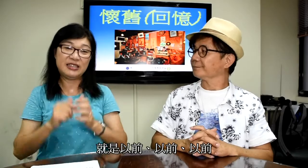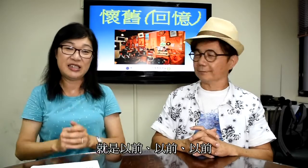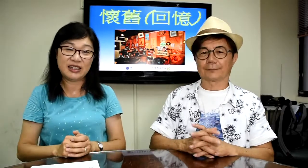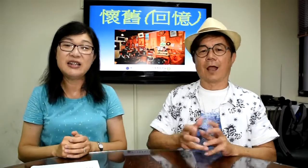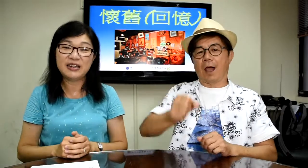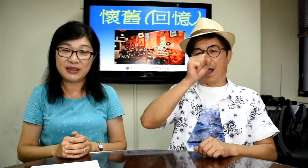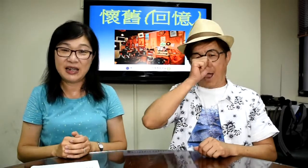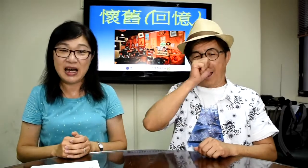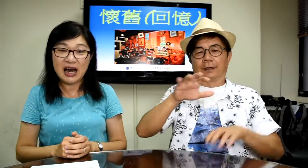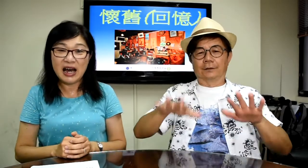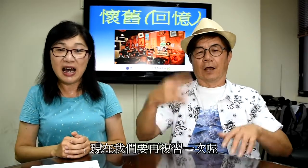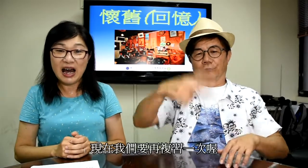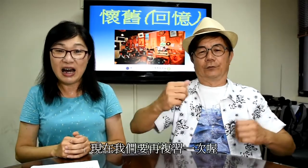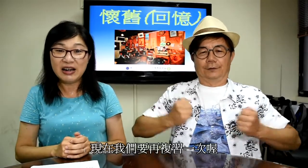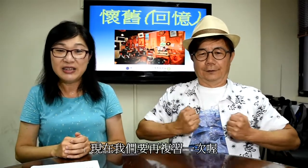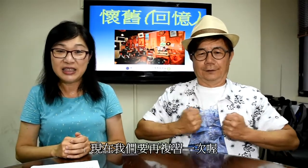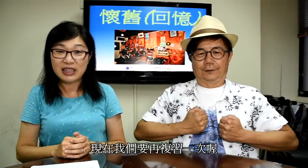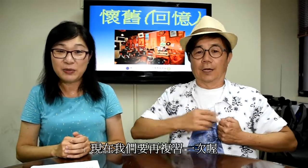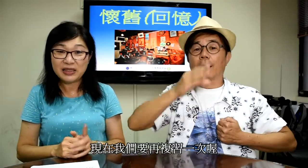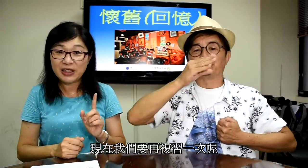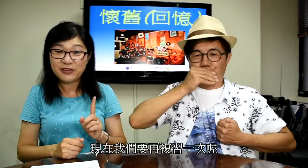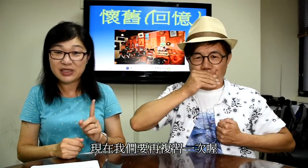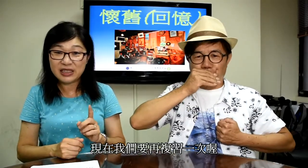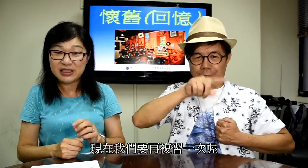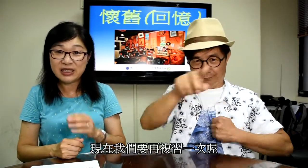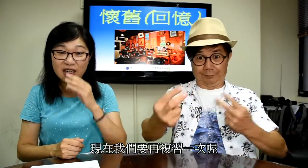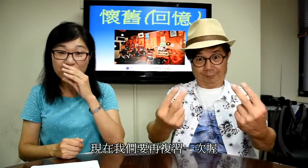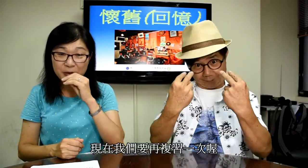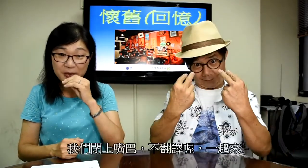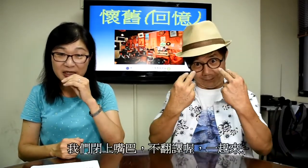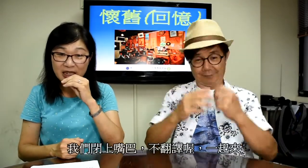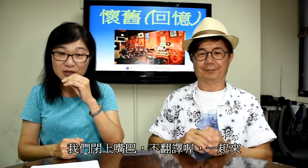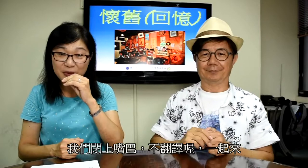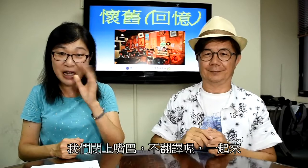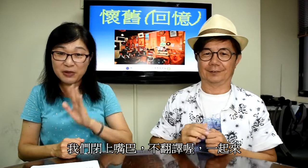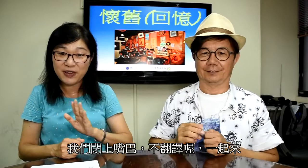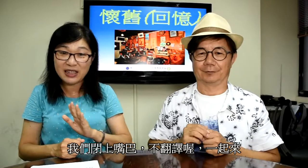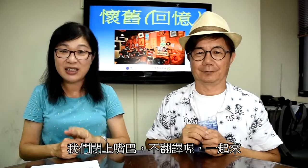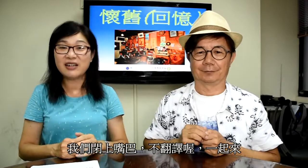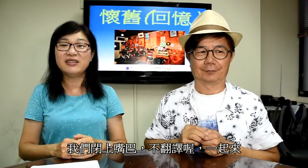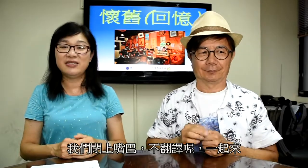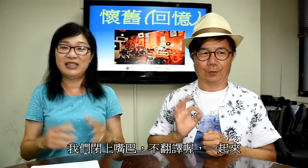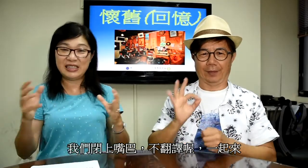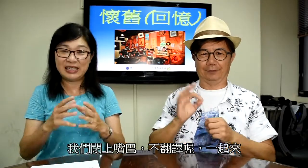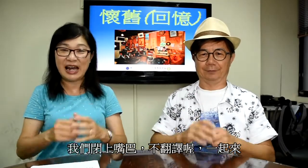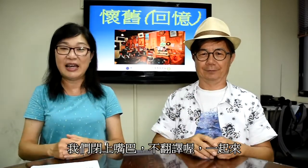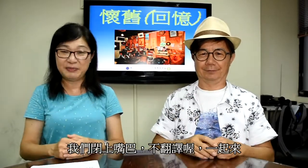前。好，现在我们要再复习一次哦，我们闭上嘴巴不翻译哦，一起来。